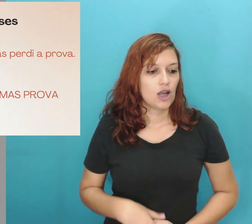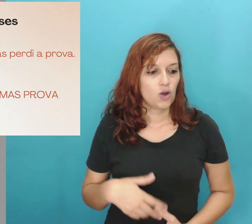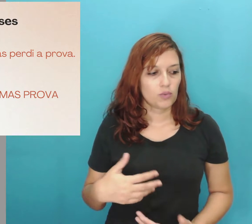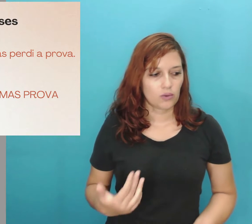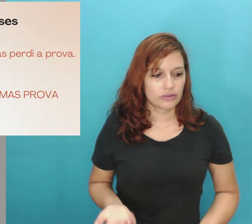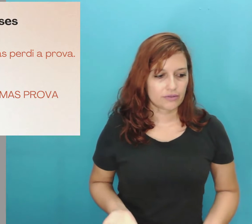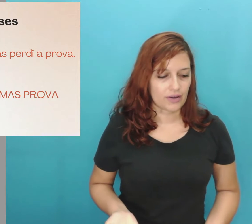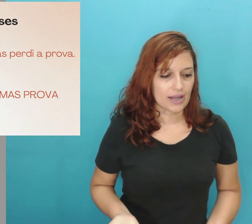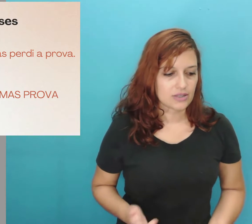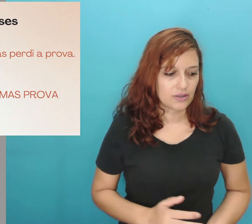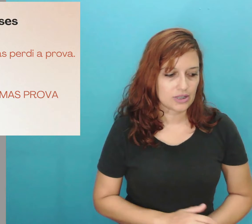Uma outra frase, olha só.